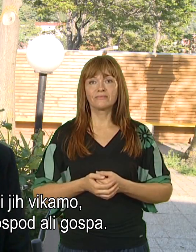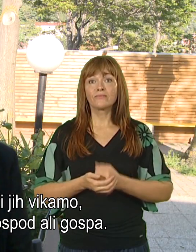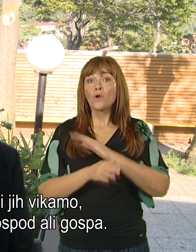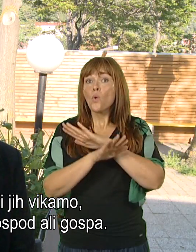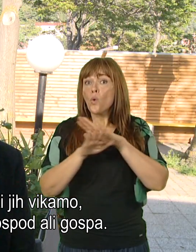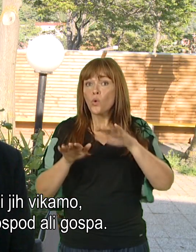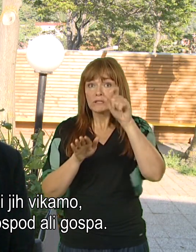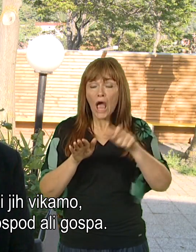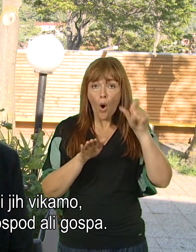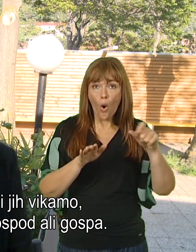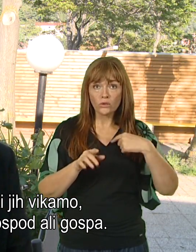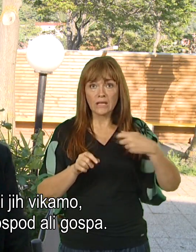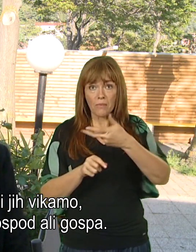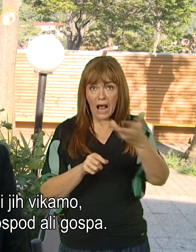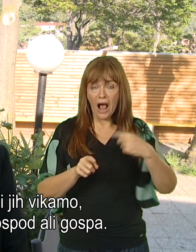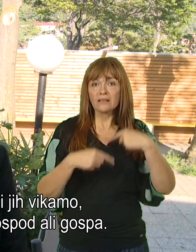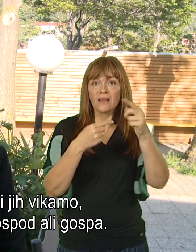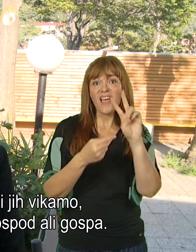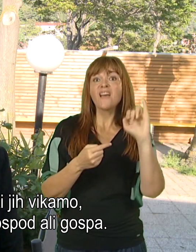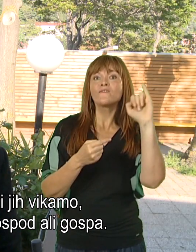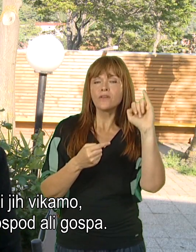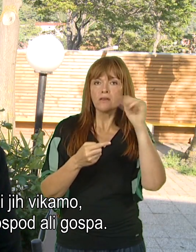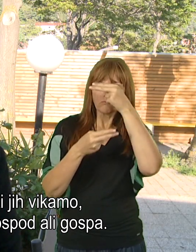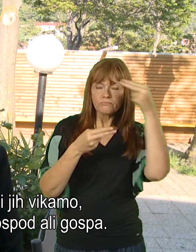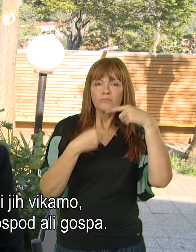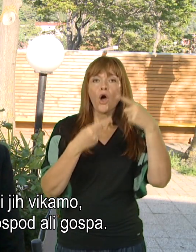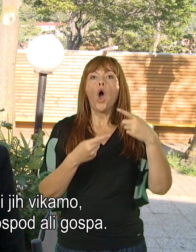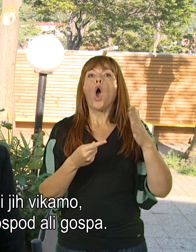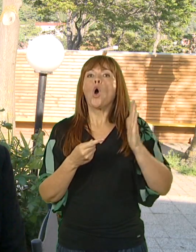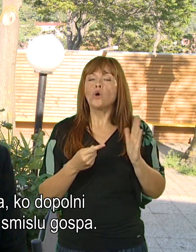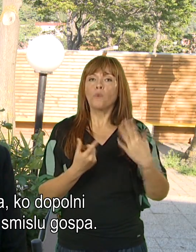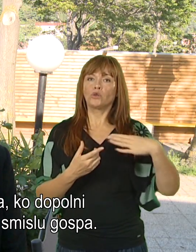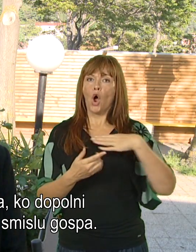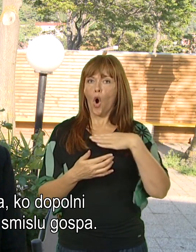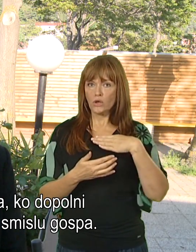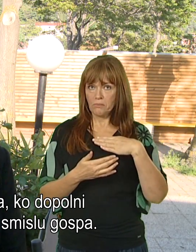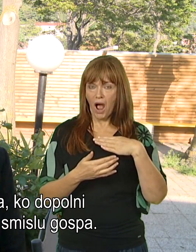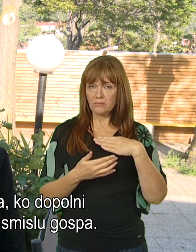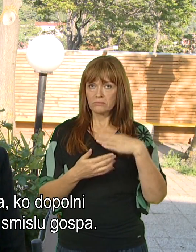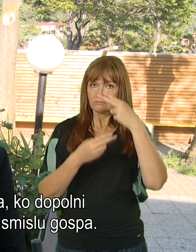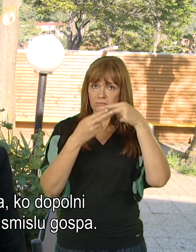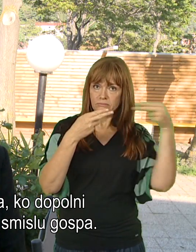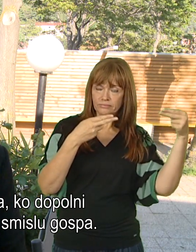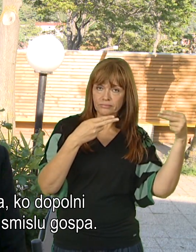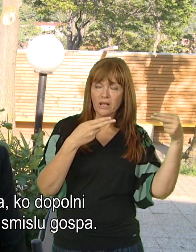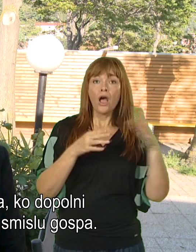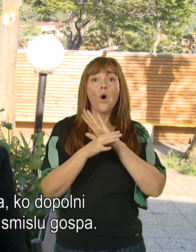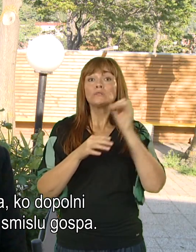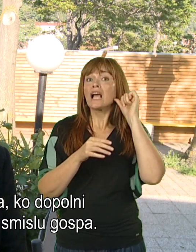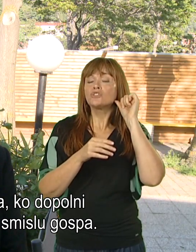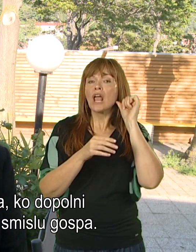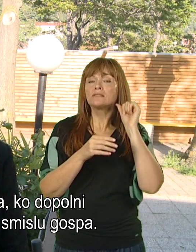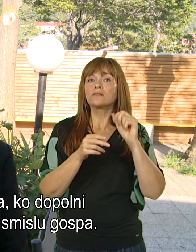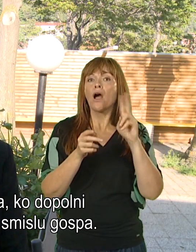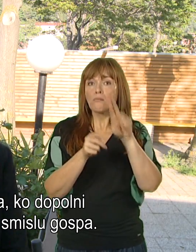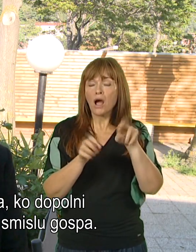Vse osebe, ki jih vikamo, naslavljamo z gospod in gospa. Vsaka ženska po 18, ko dopolni 18